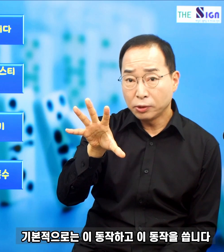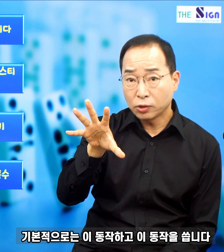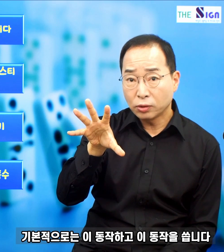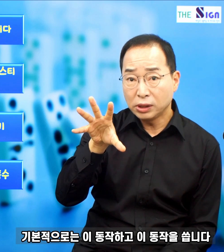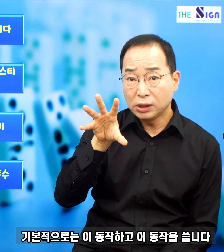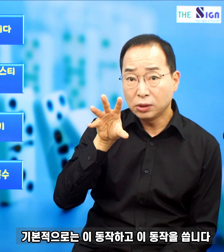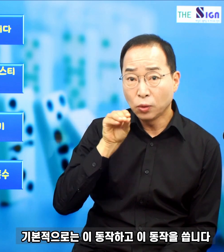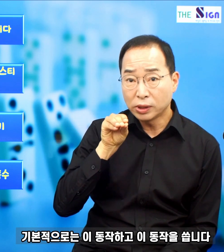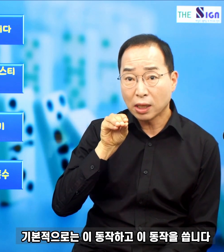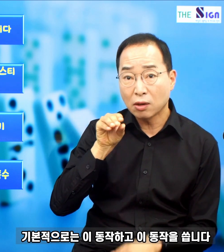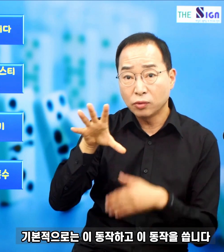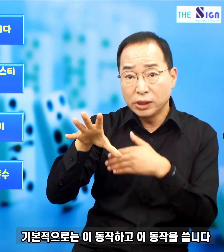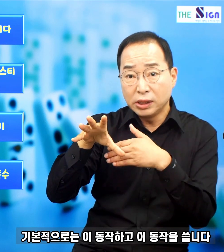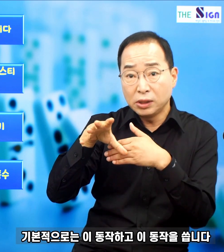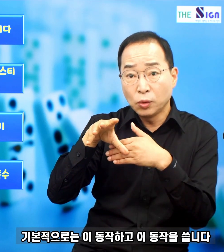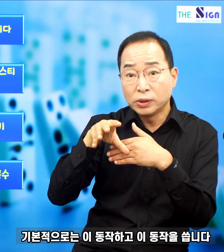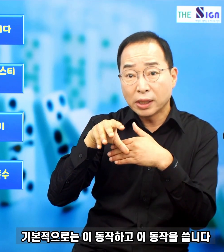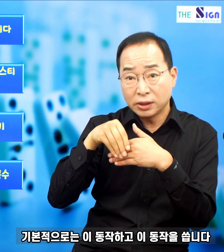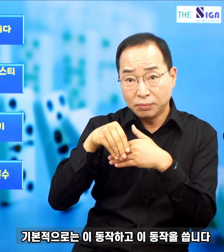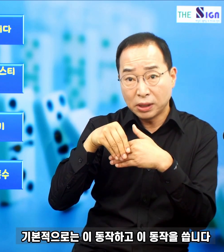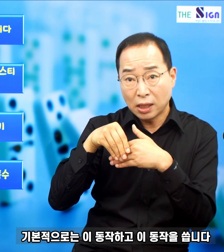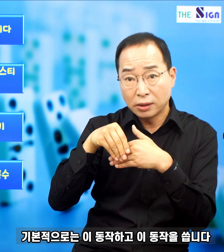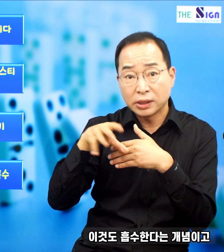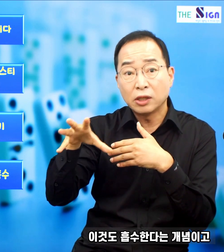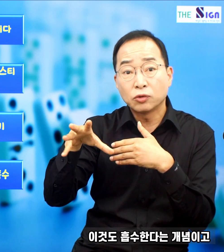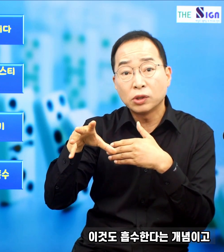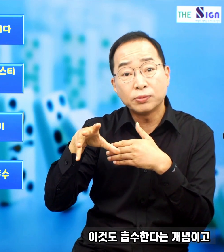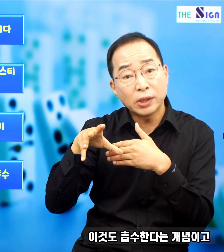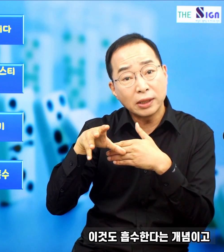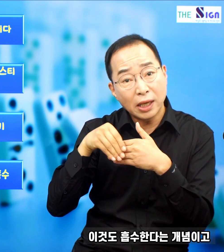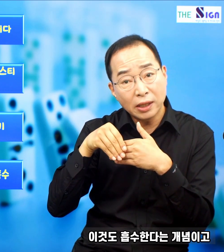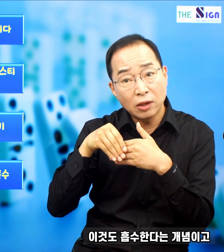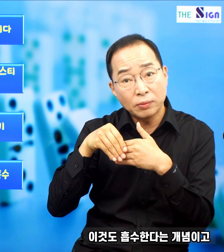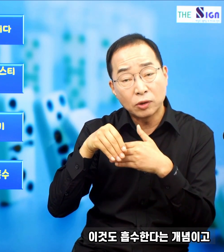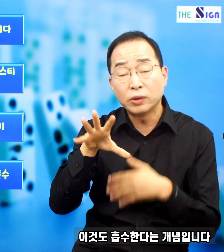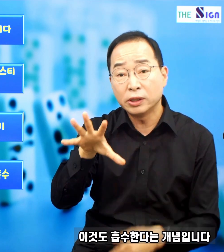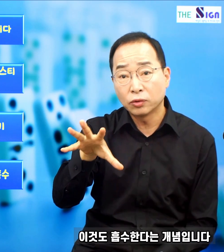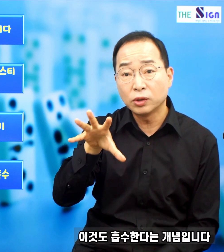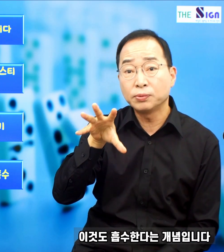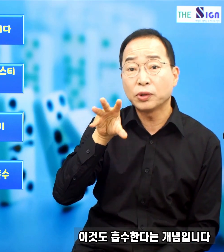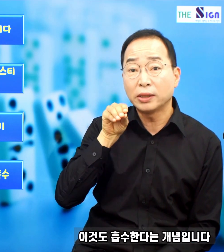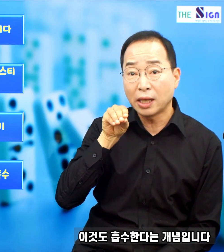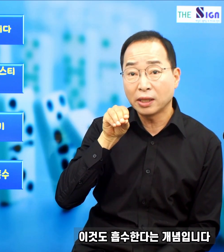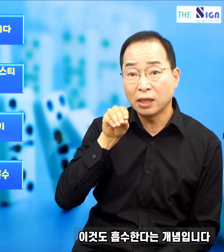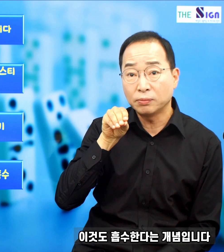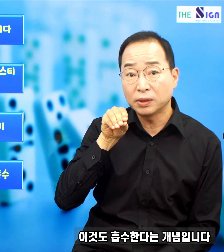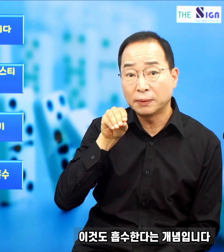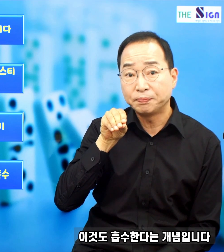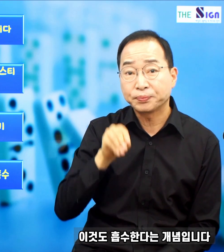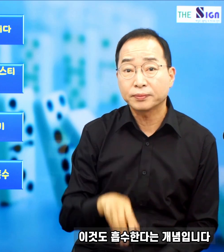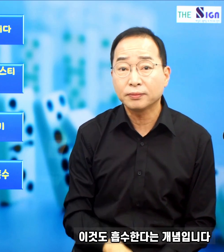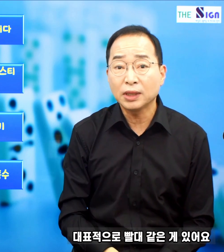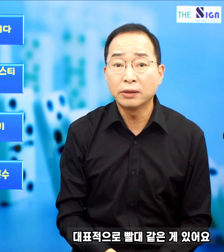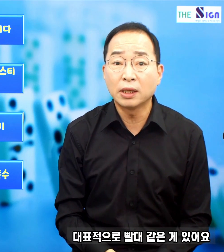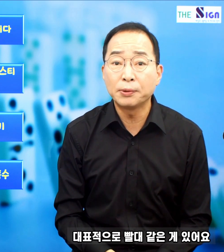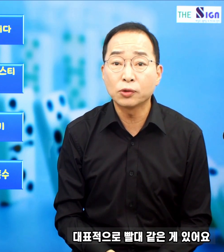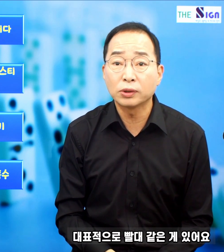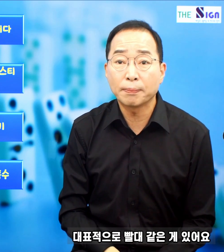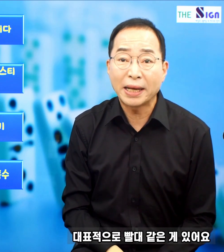기본적으로는 이 동작하고 이 동작을 씁니다. 자, 이것도 흡수한다는 개념이고 이것도 흡수한다는 개념입니다. 대표적으로 이제 빨대